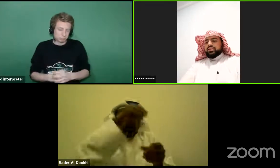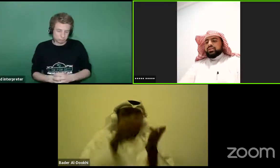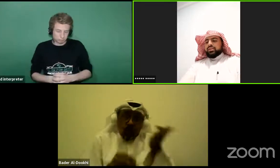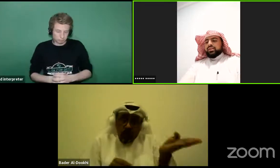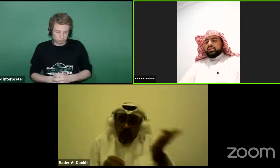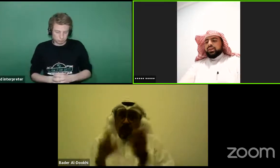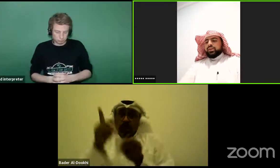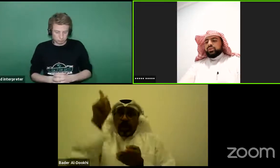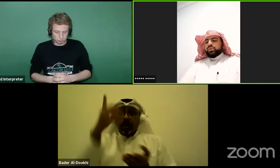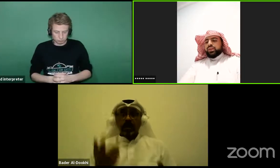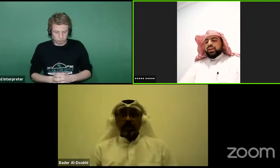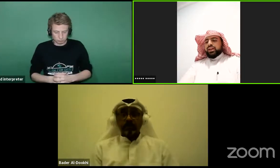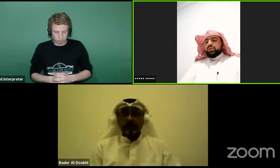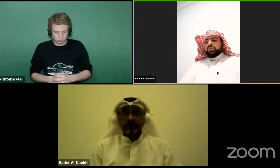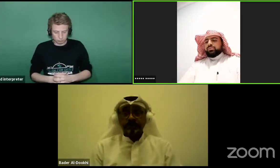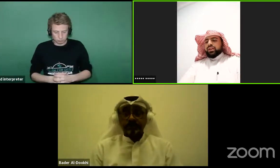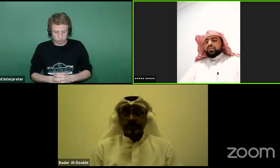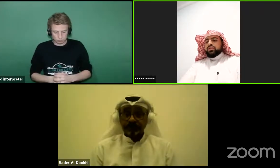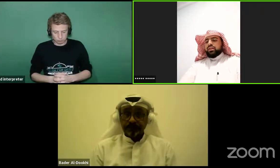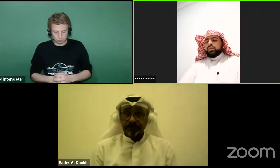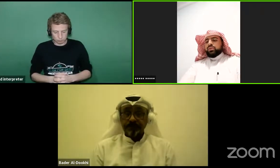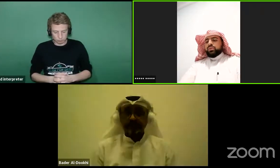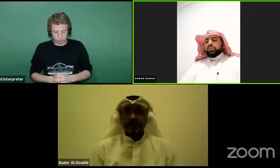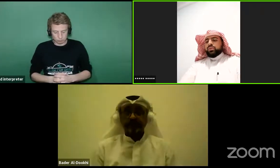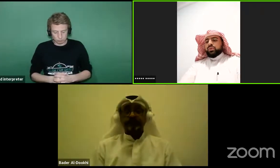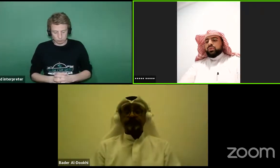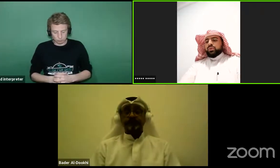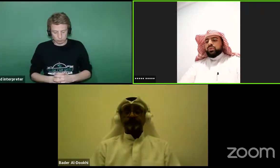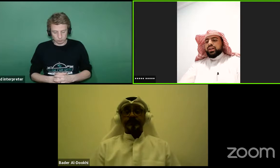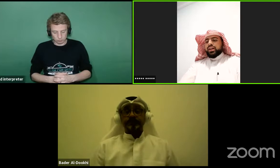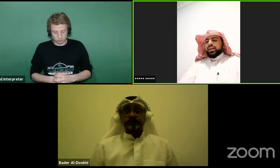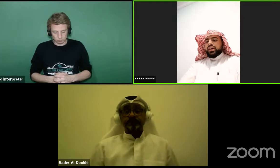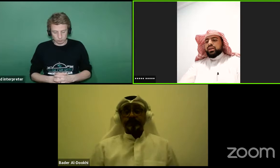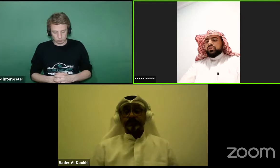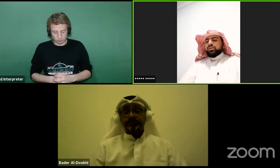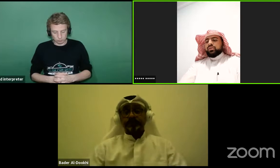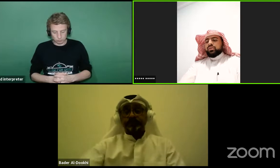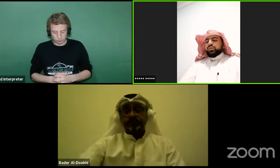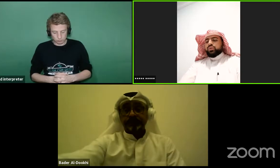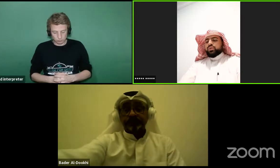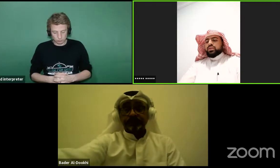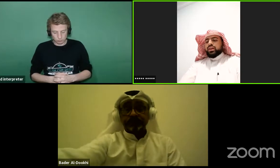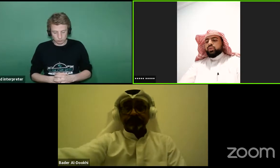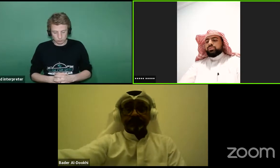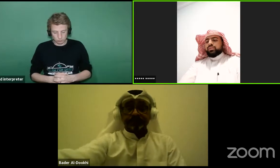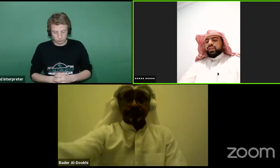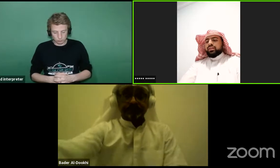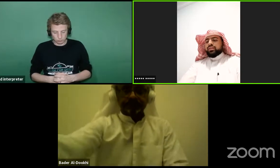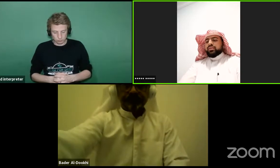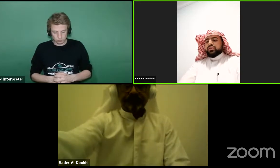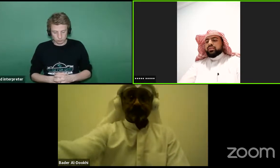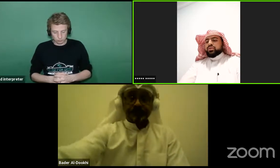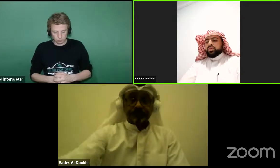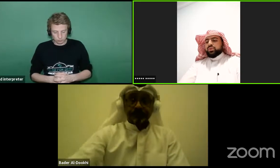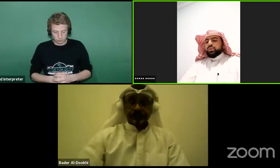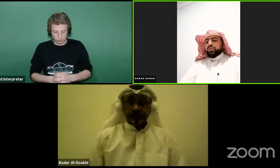ولا يستطيعون لهم نصرا ولا أنفسهم